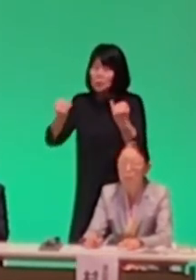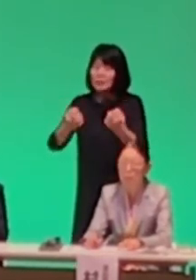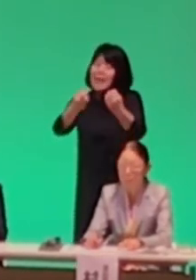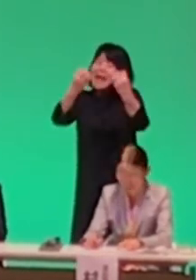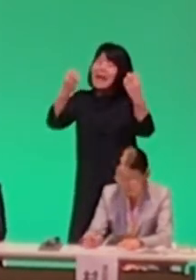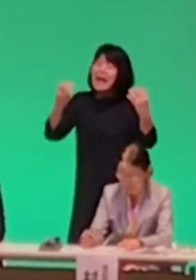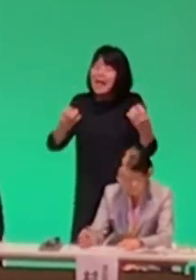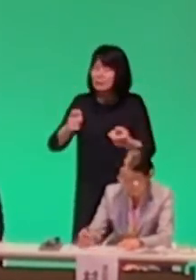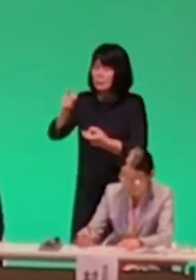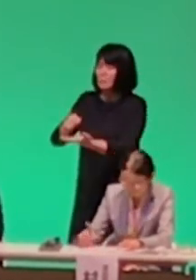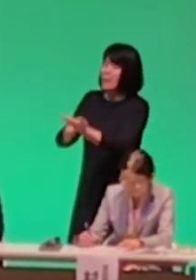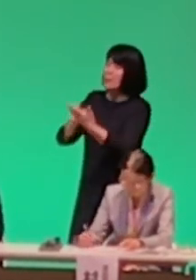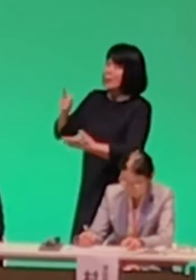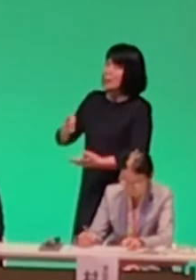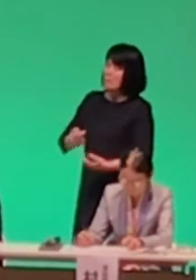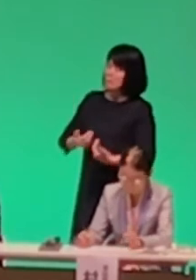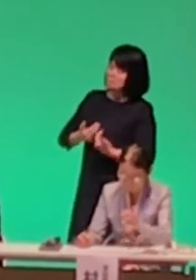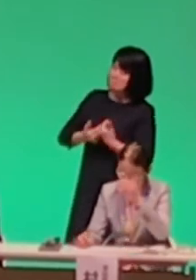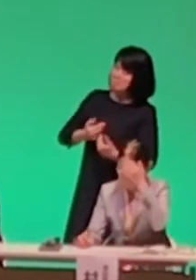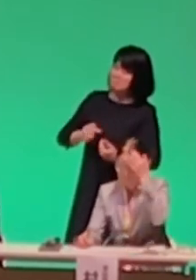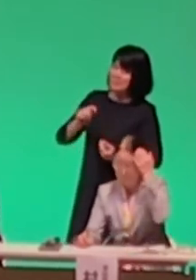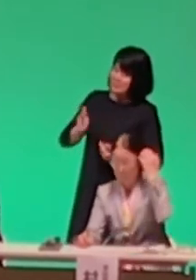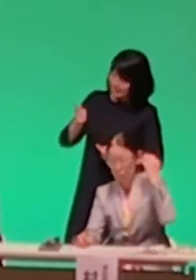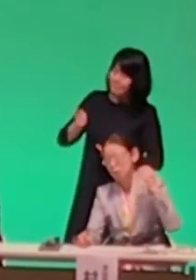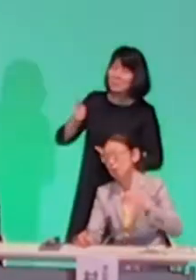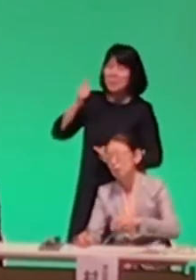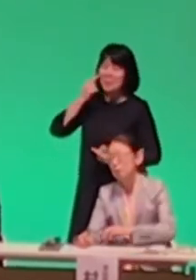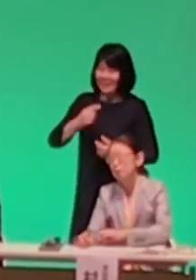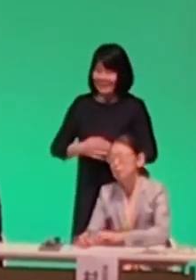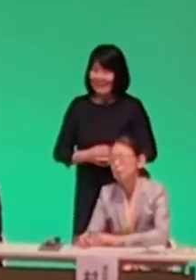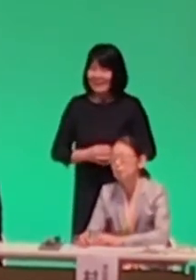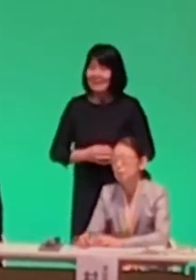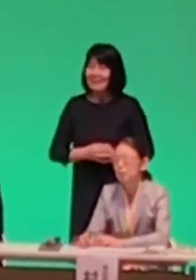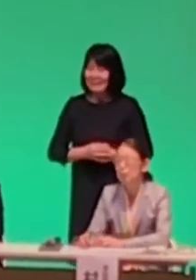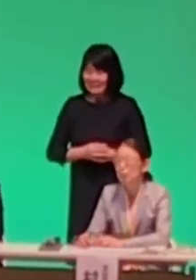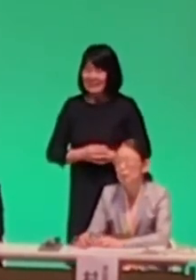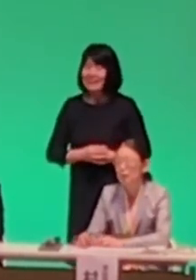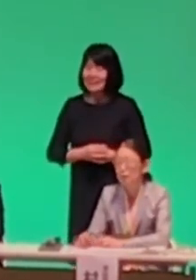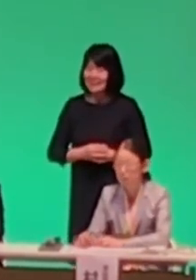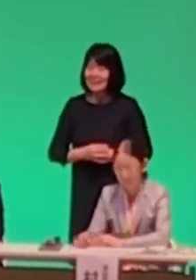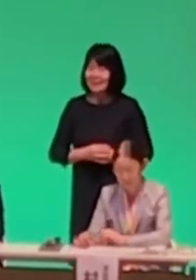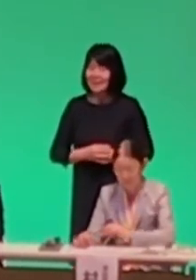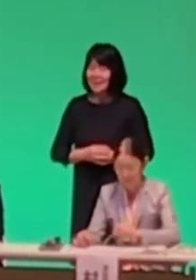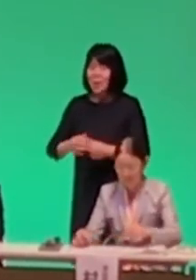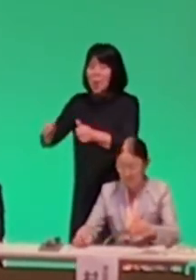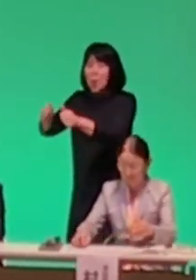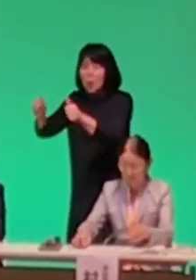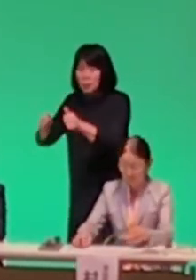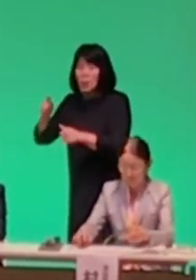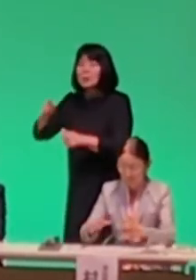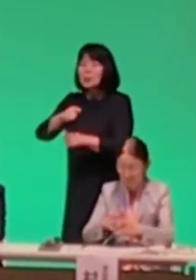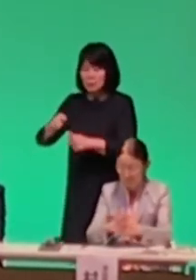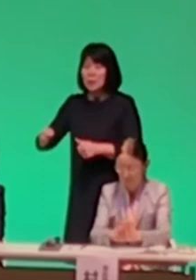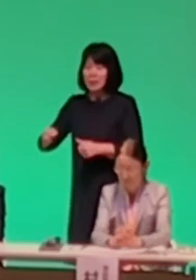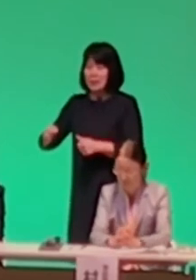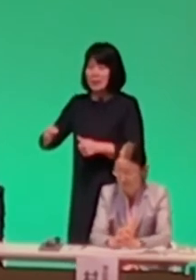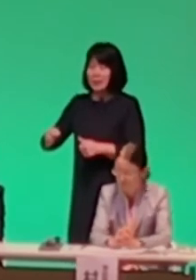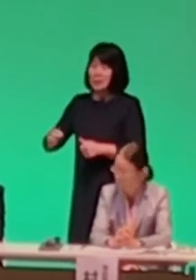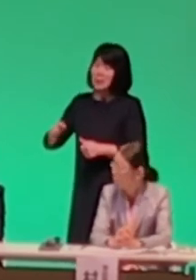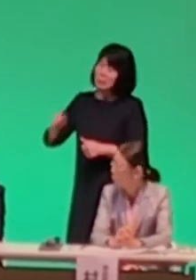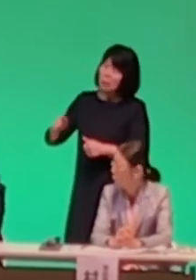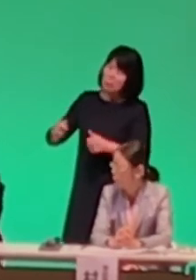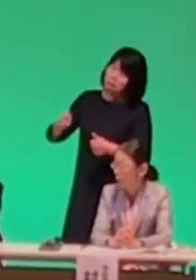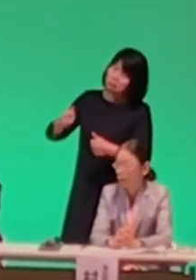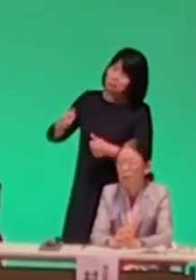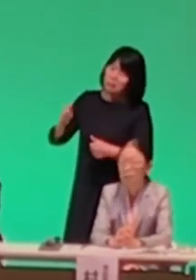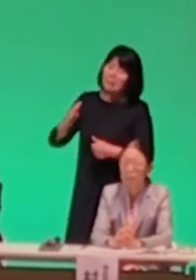輝くとか言われてもなんか違うんじゃないかなと、その男の人には大変ありがたいけどそういうところじゃ